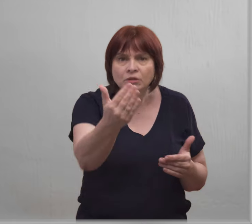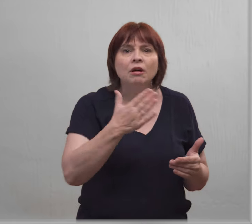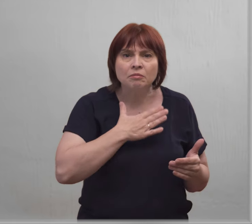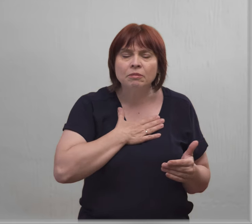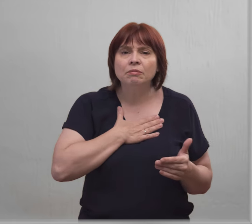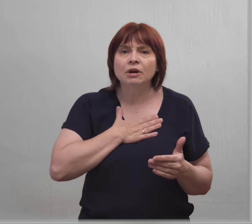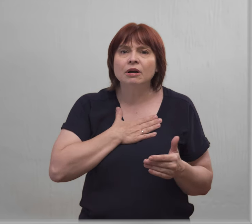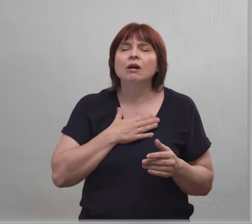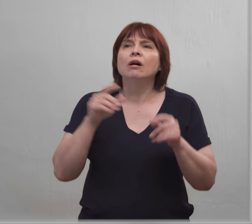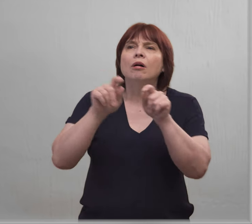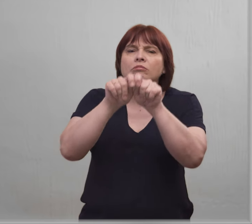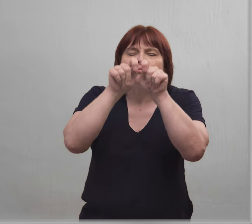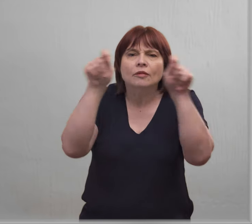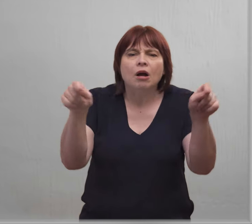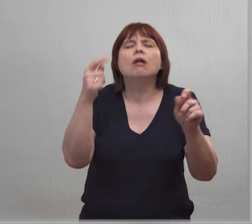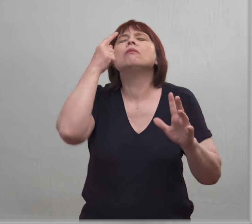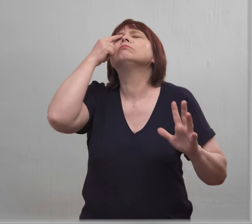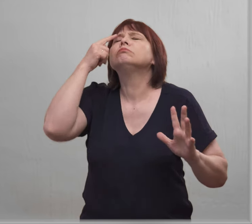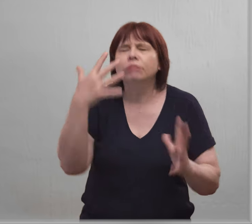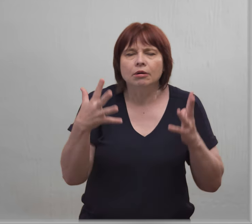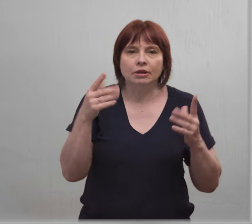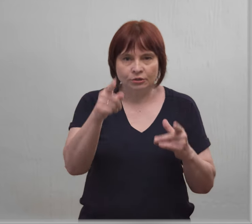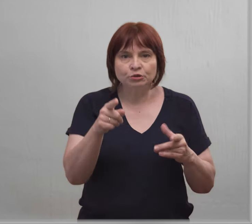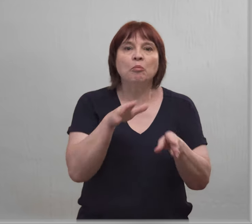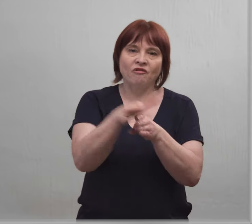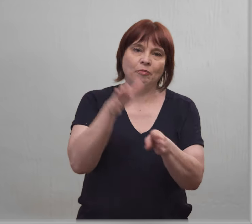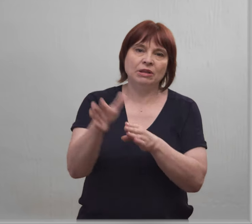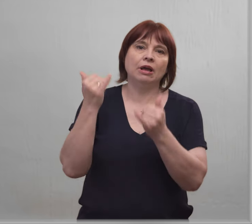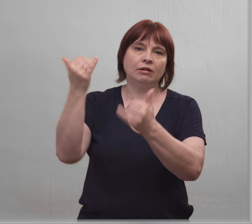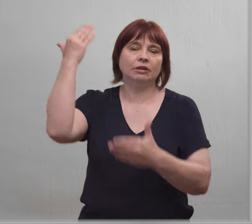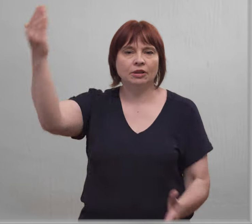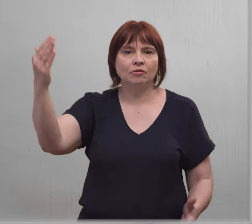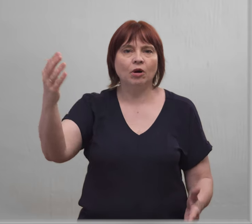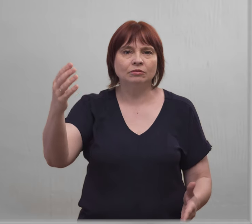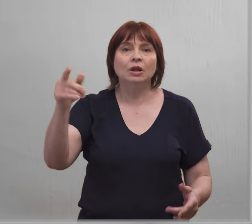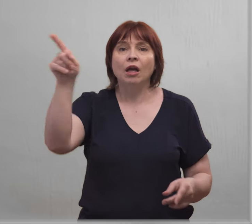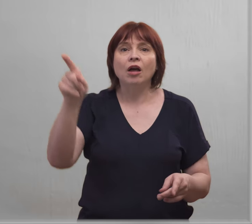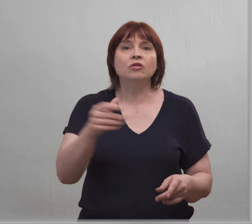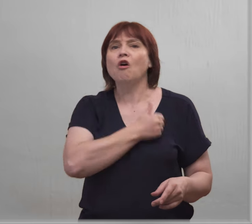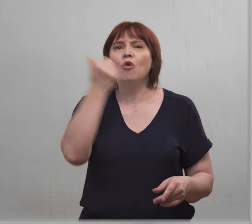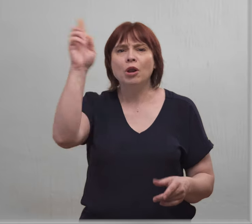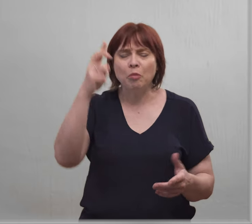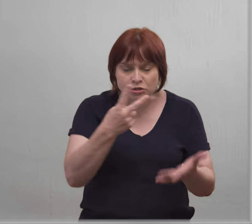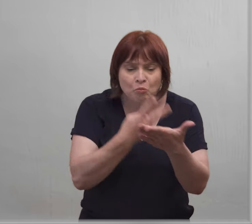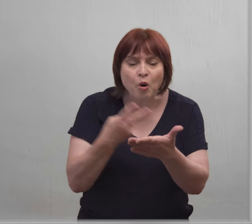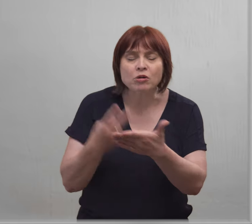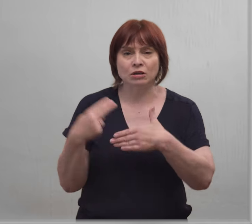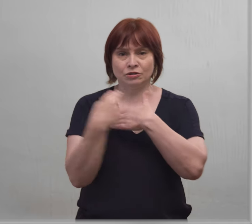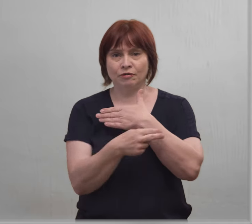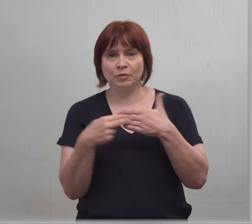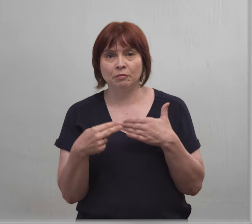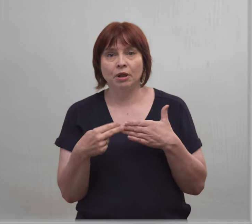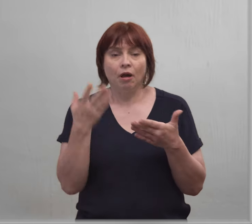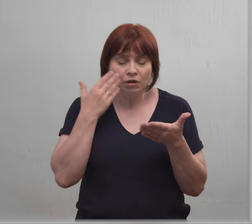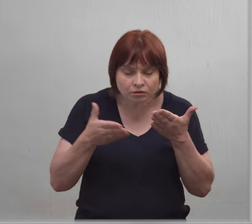до века, чтобы мы исполняли все слова закона Его. Открытая воля Божья явлена в Его Слове. Когда мы понимаем